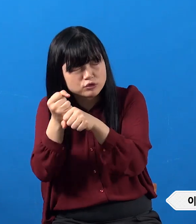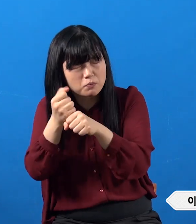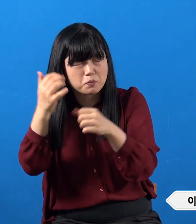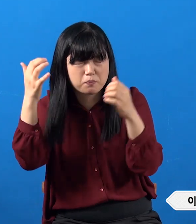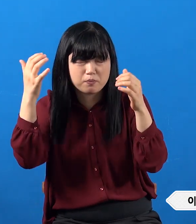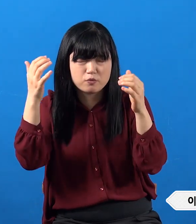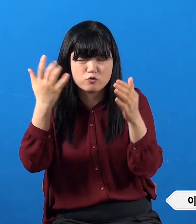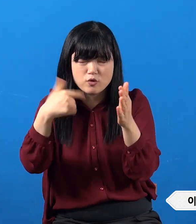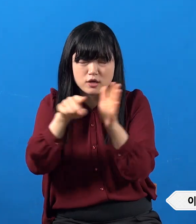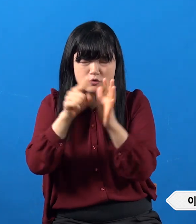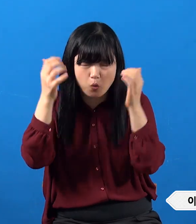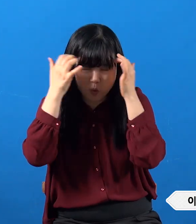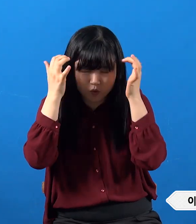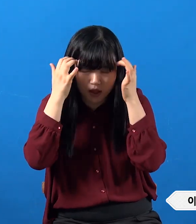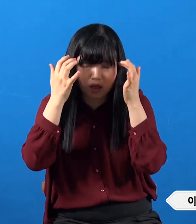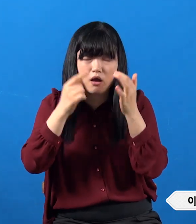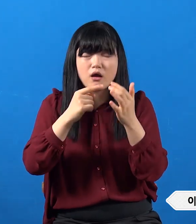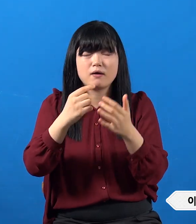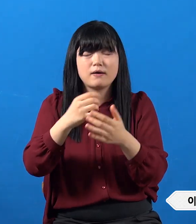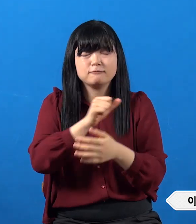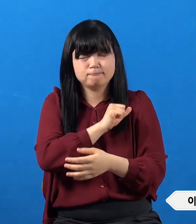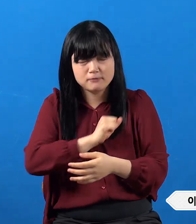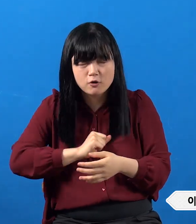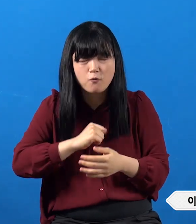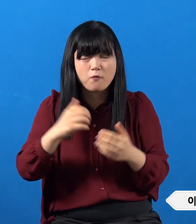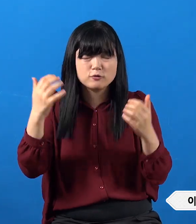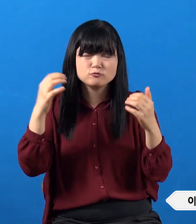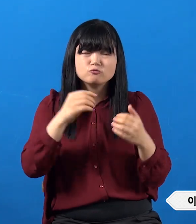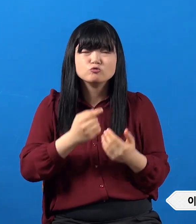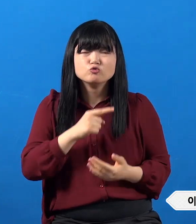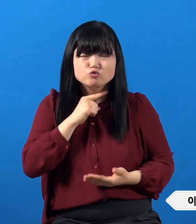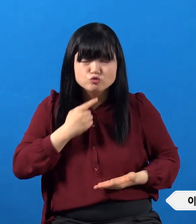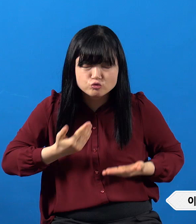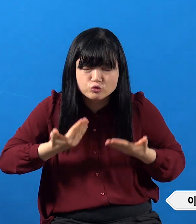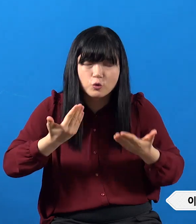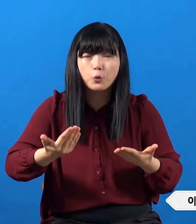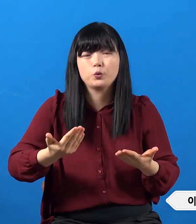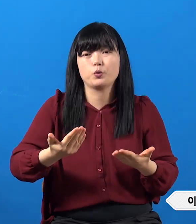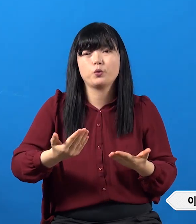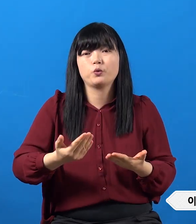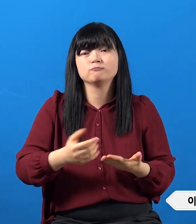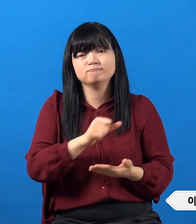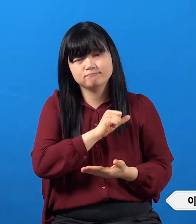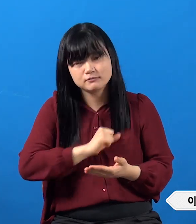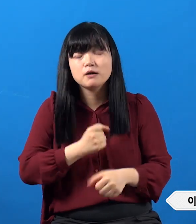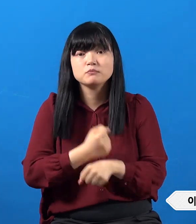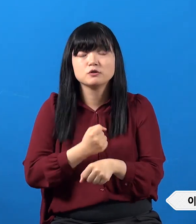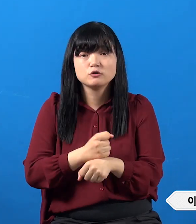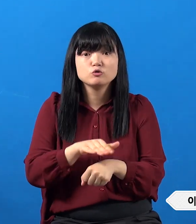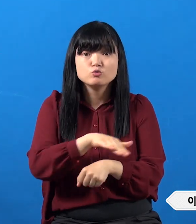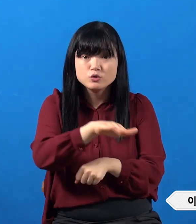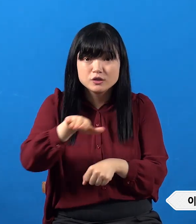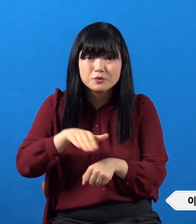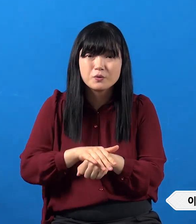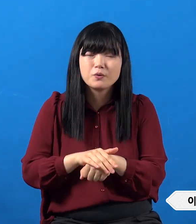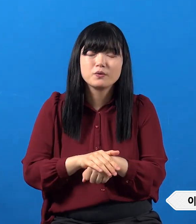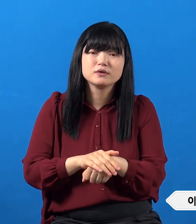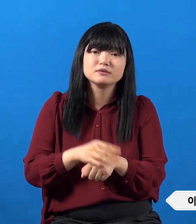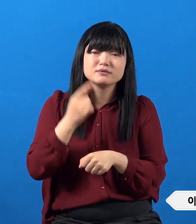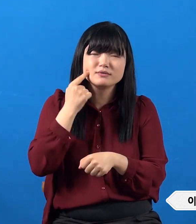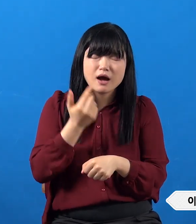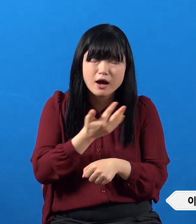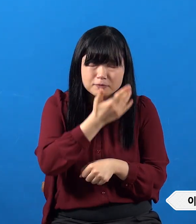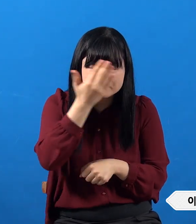고난도 감수하고 순교도 하고, 저는 우리 시대에 그런 삶을 살았던 아름다운